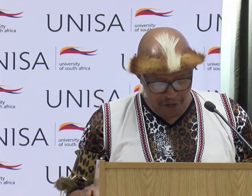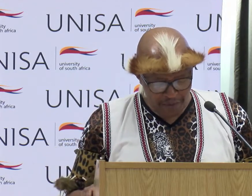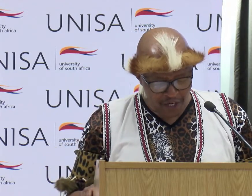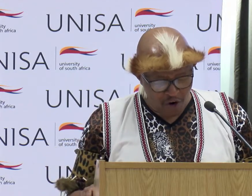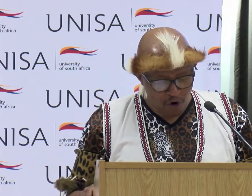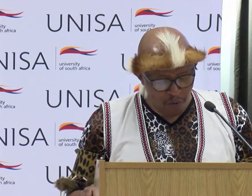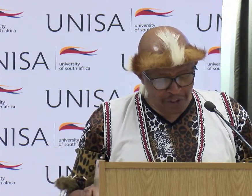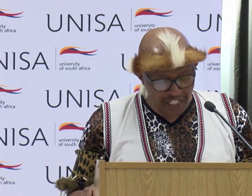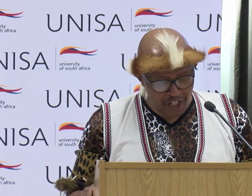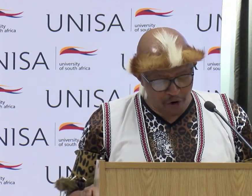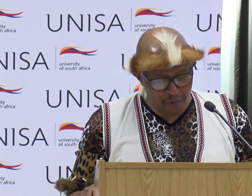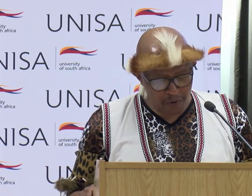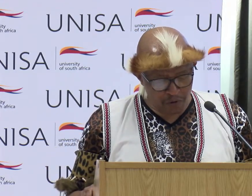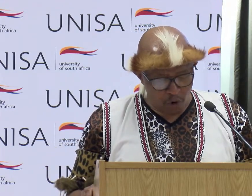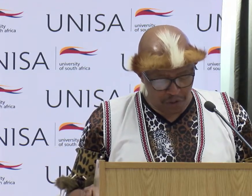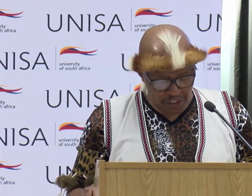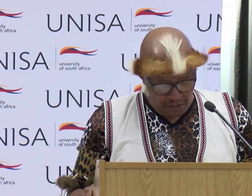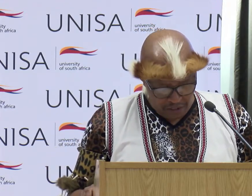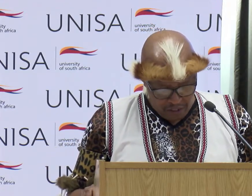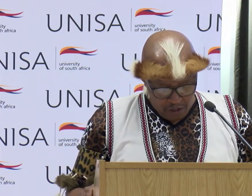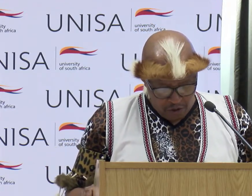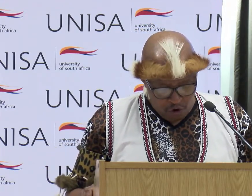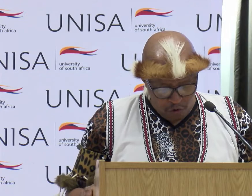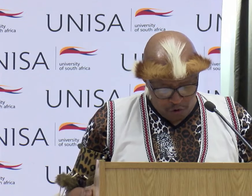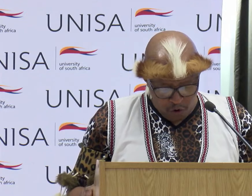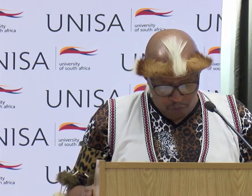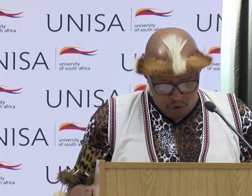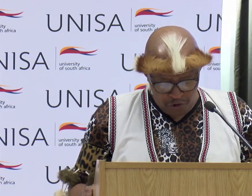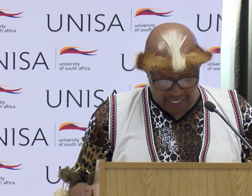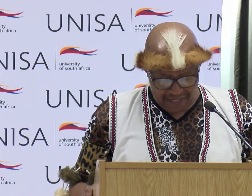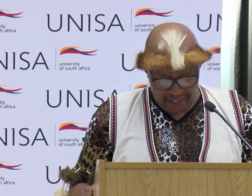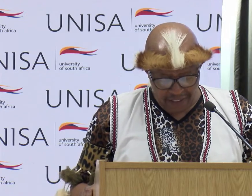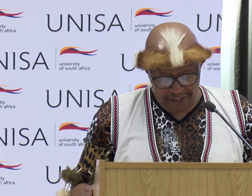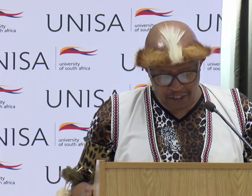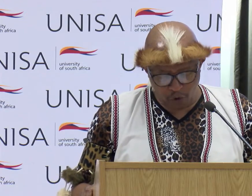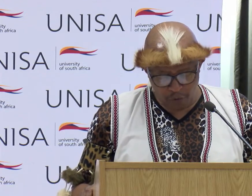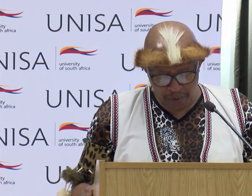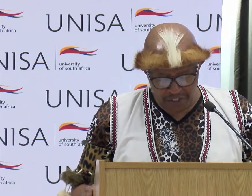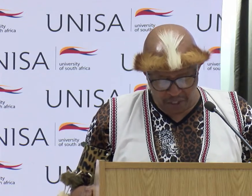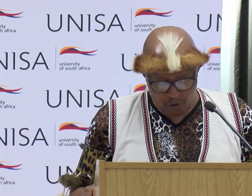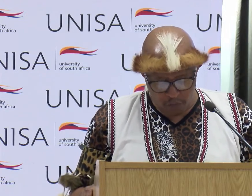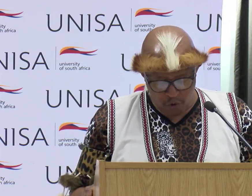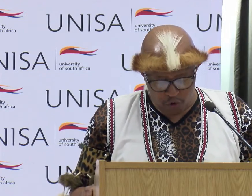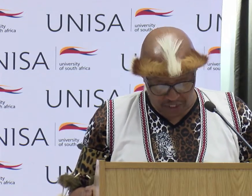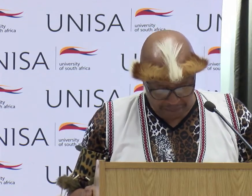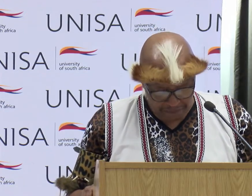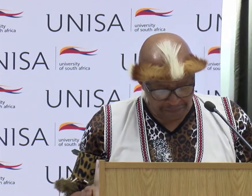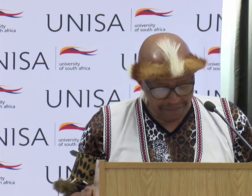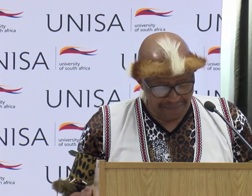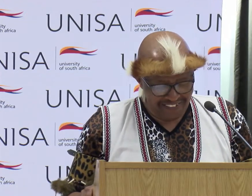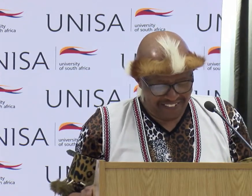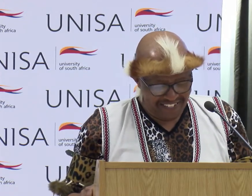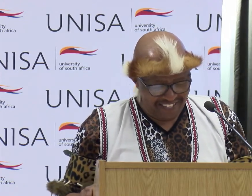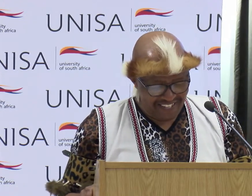noma ulimi ubuciko bobunqothi nokubuza isiqu kubiza kokubuza